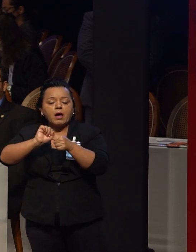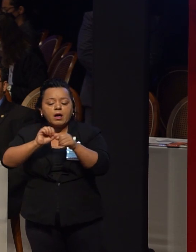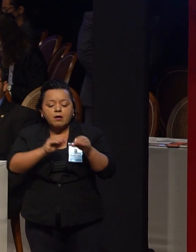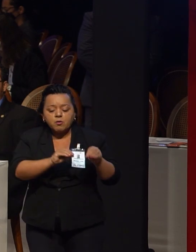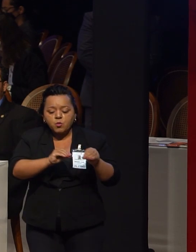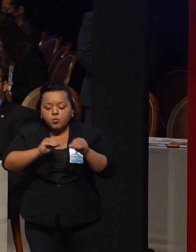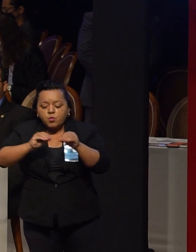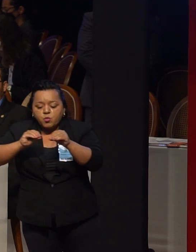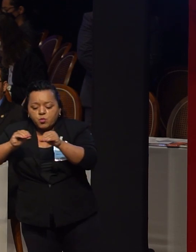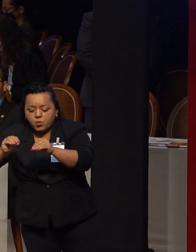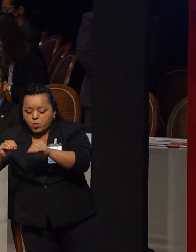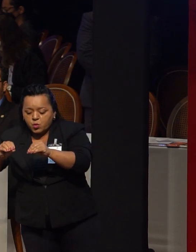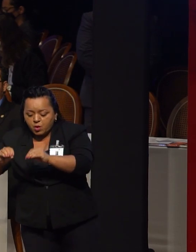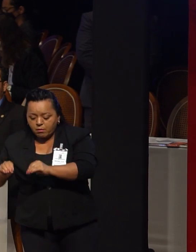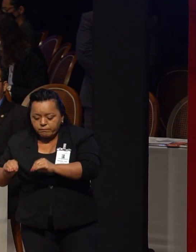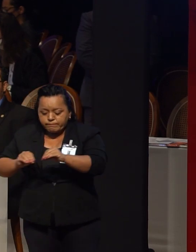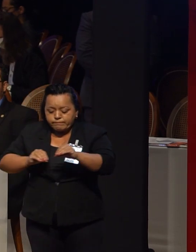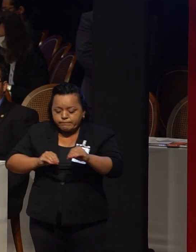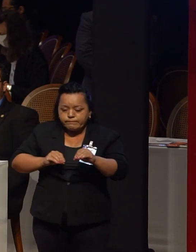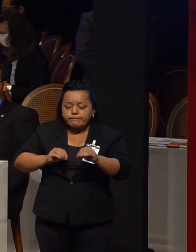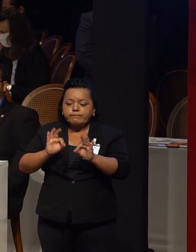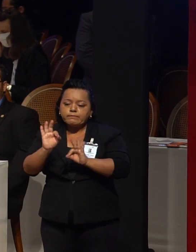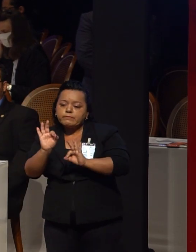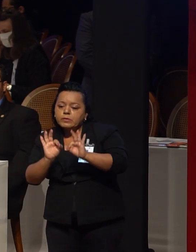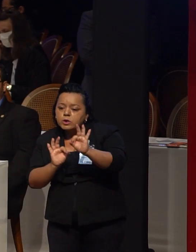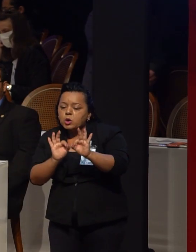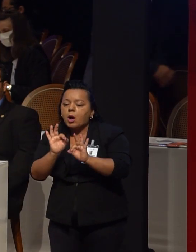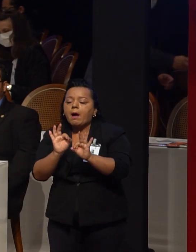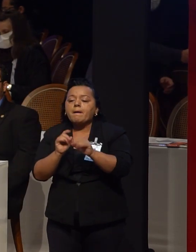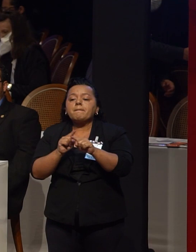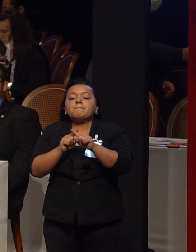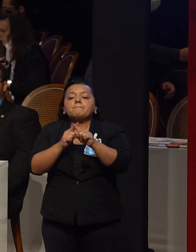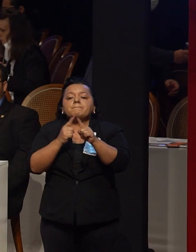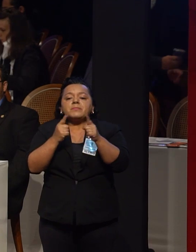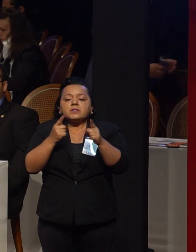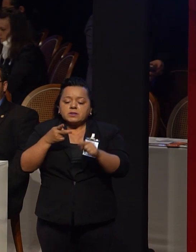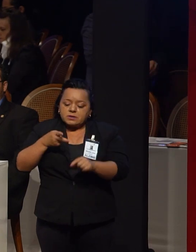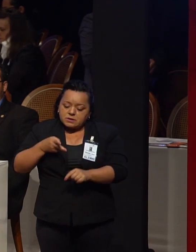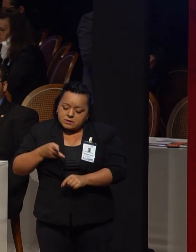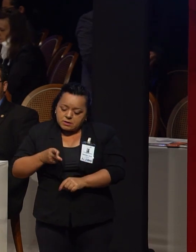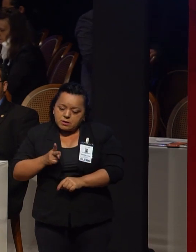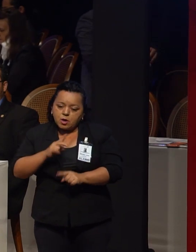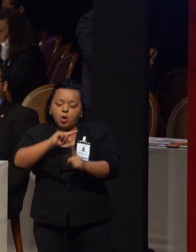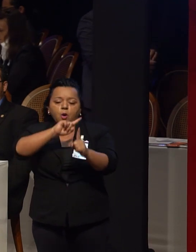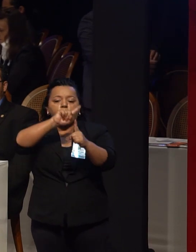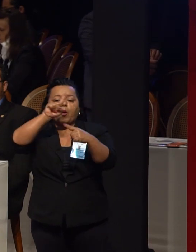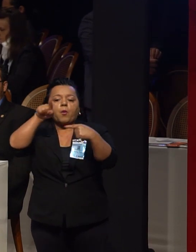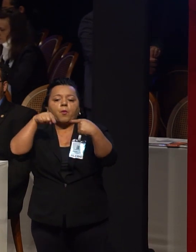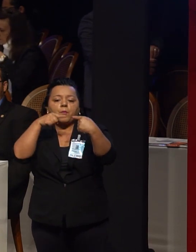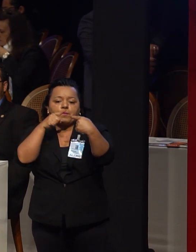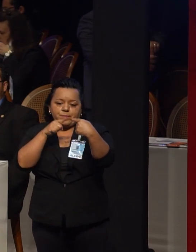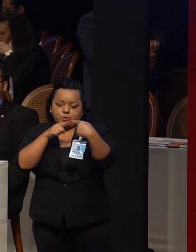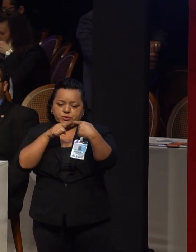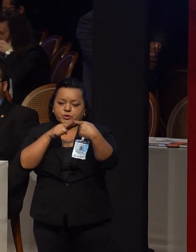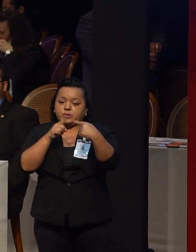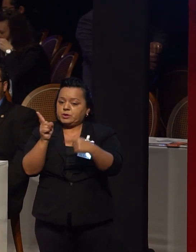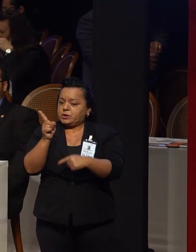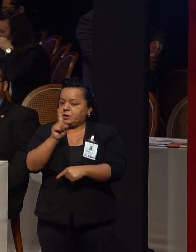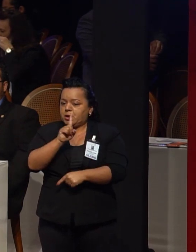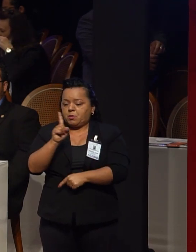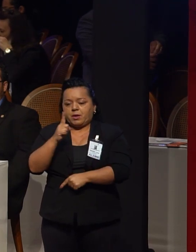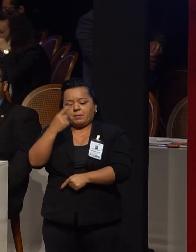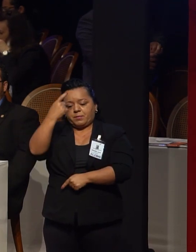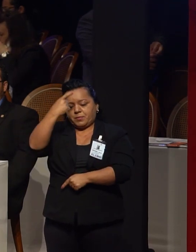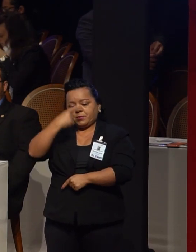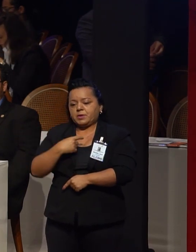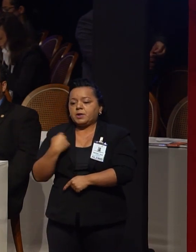o tabuleiro do jogo, mas sempre com um objetivo que não é para nós. Então, esse